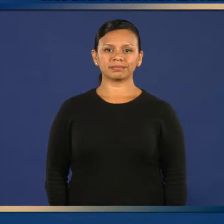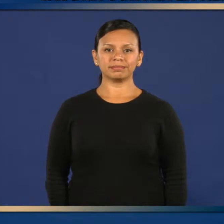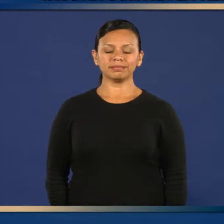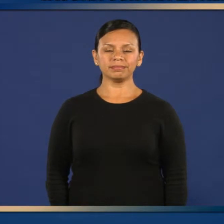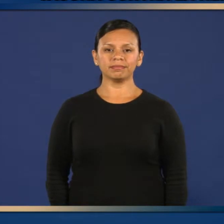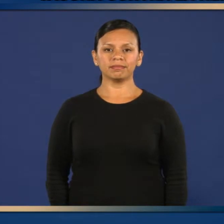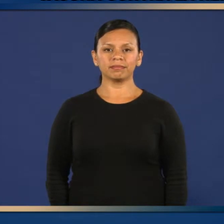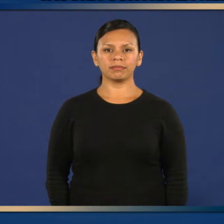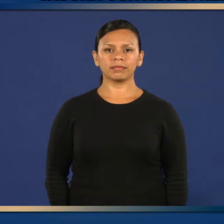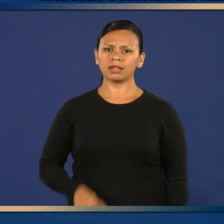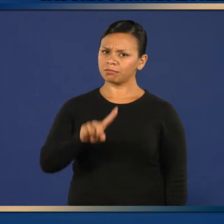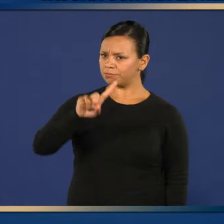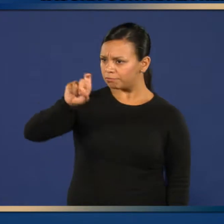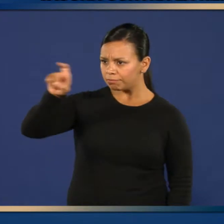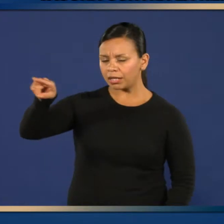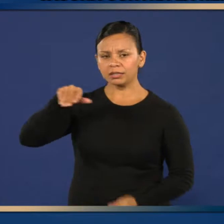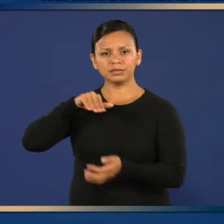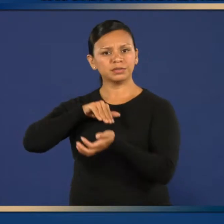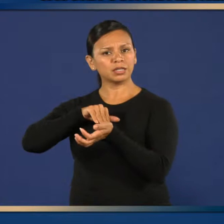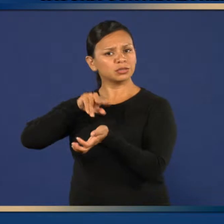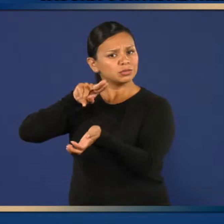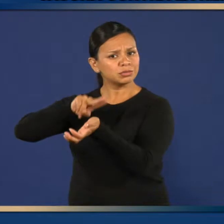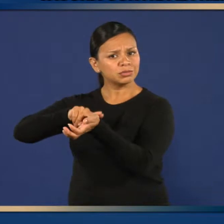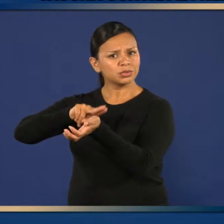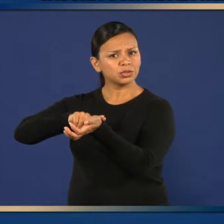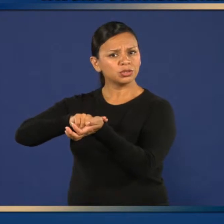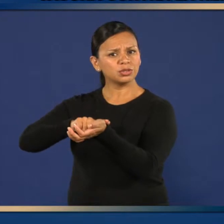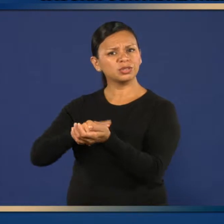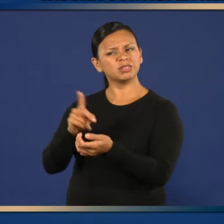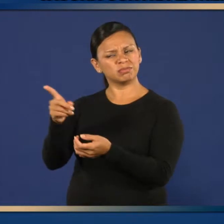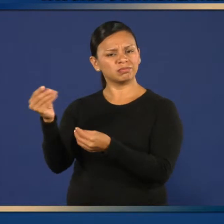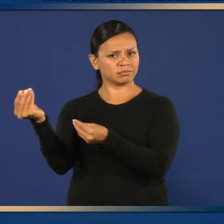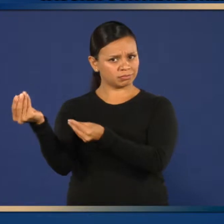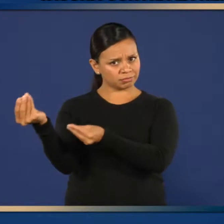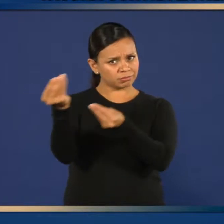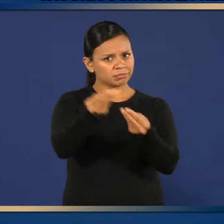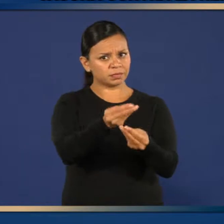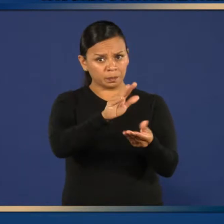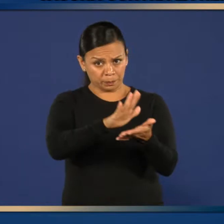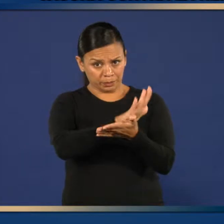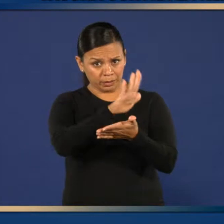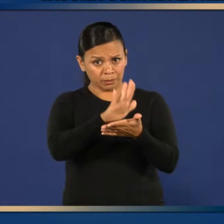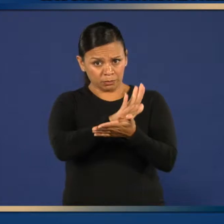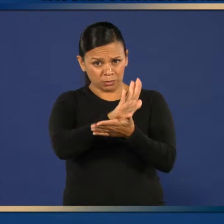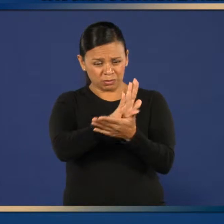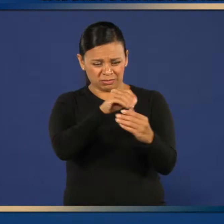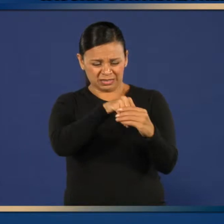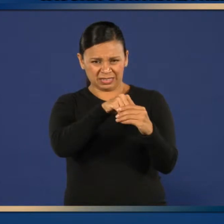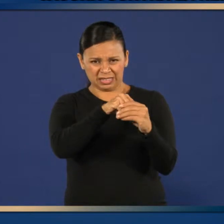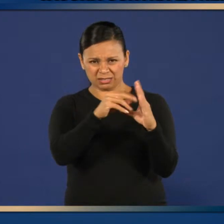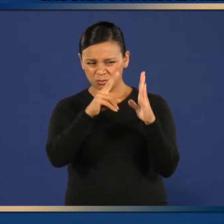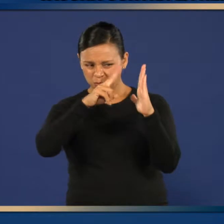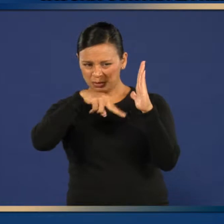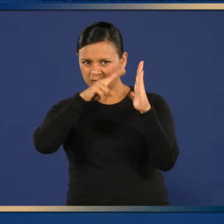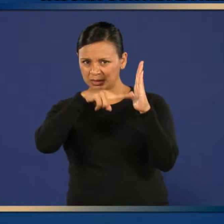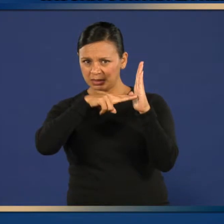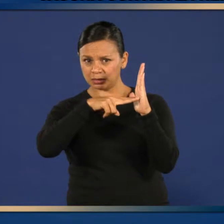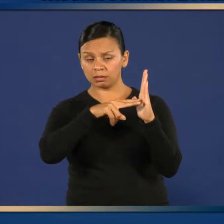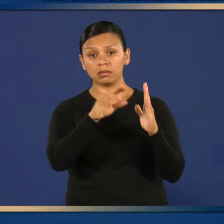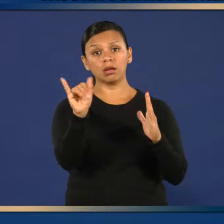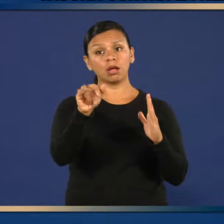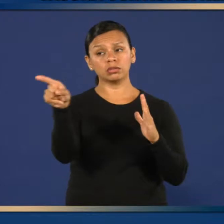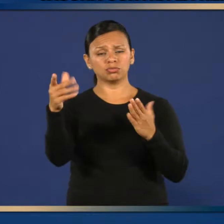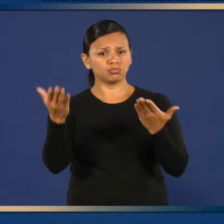médico o enfermera le pueden dar el instructivo que viene con la vacuna